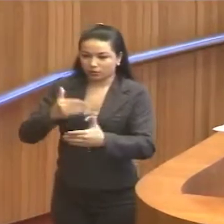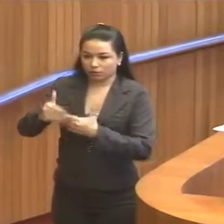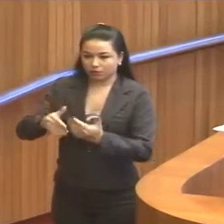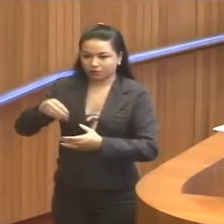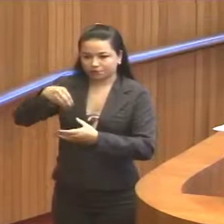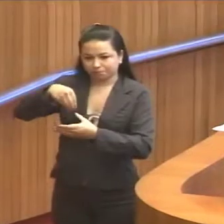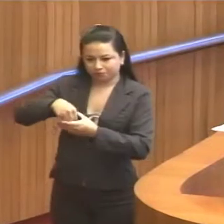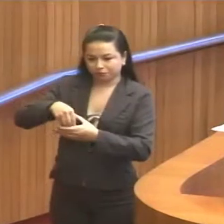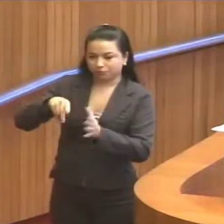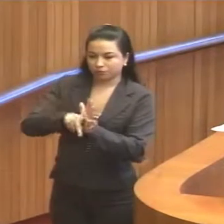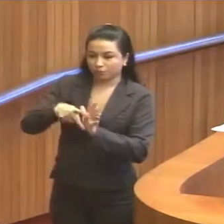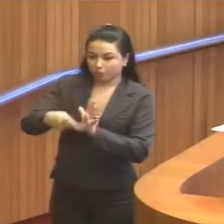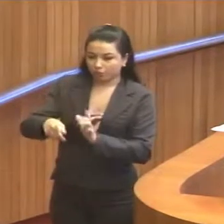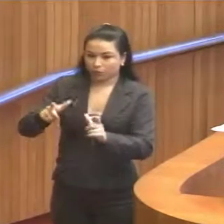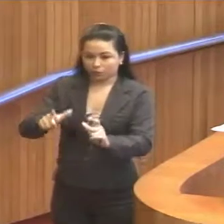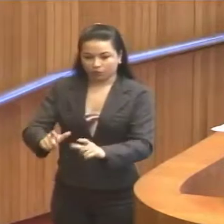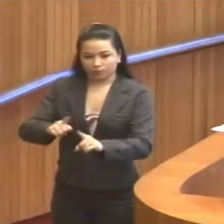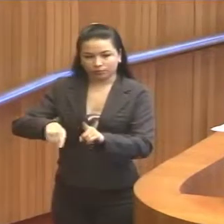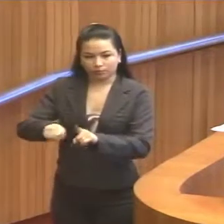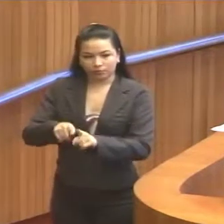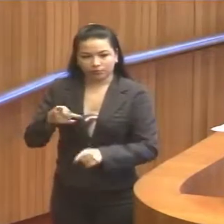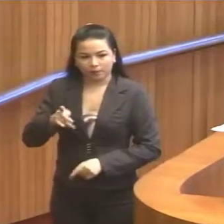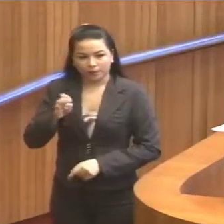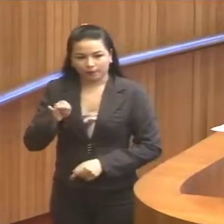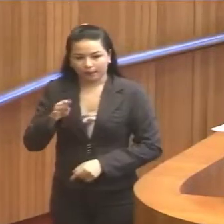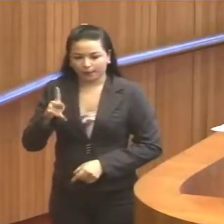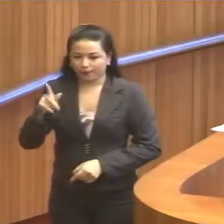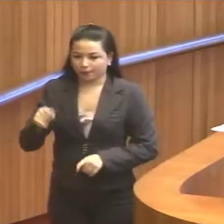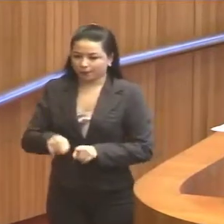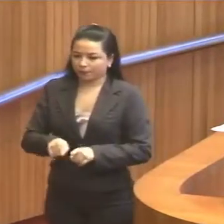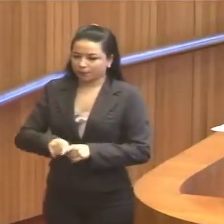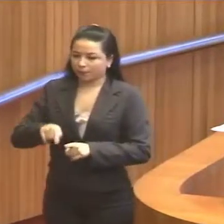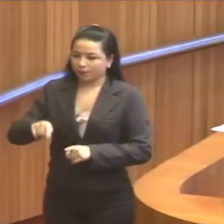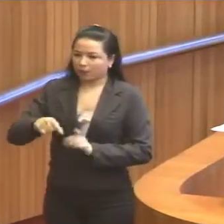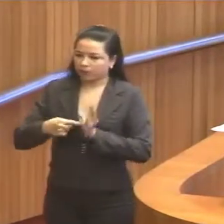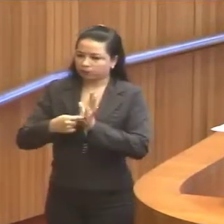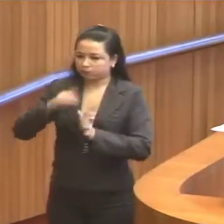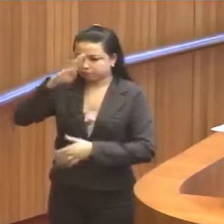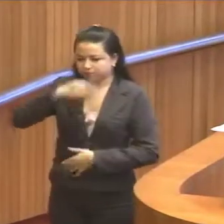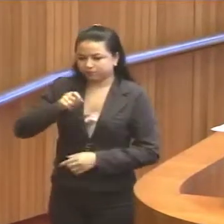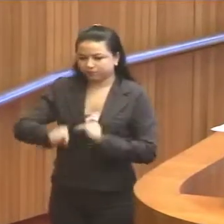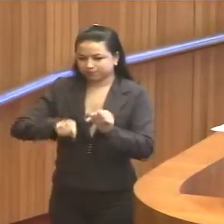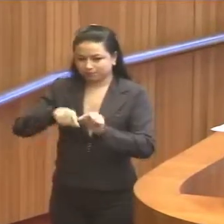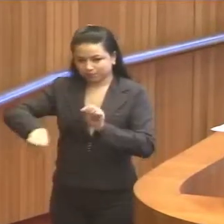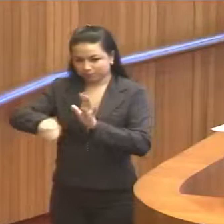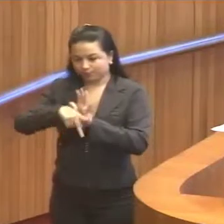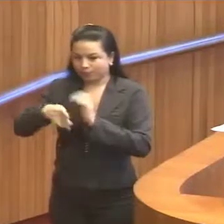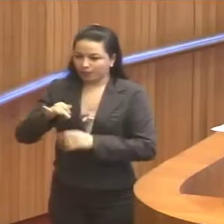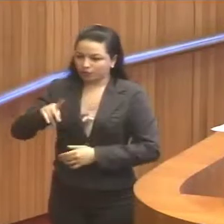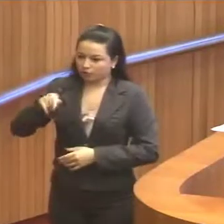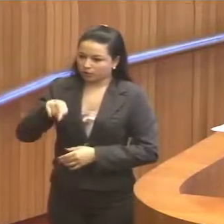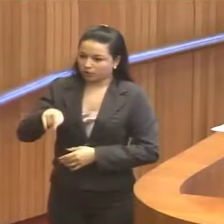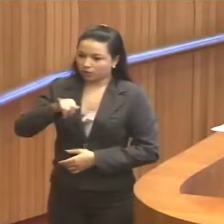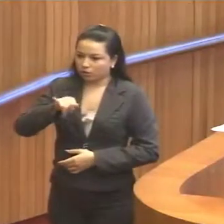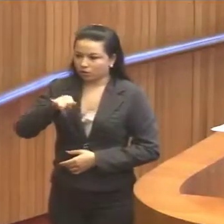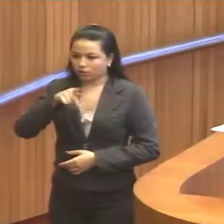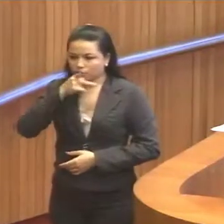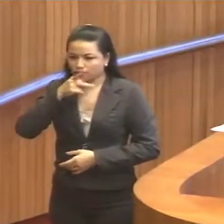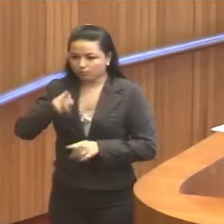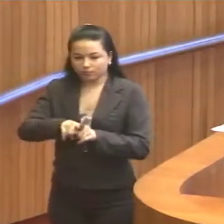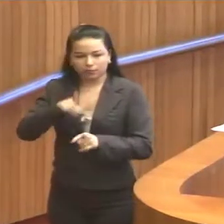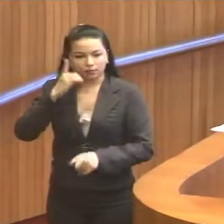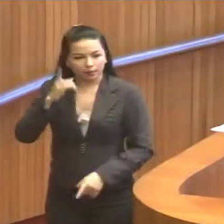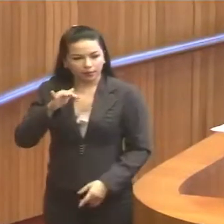produzidas para aquela nossa região pela Embrapa. E também um destaque que é a região da Baixada, aqui do deputado J. Pinto,